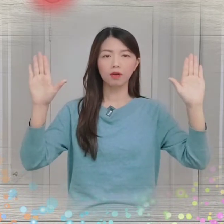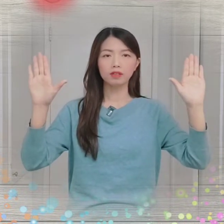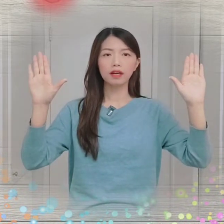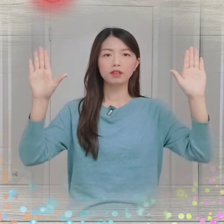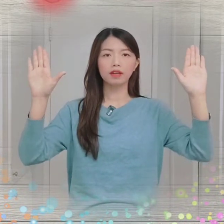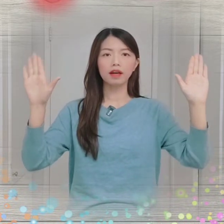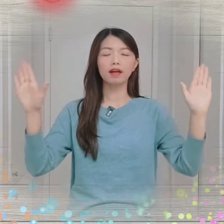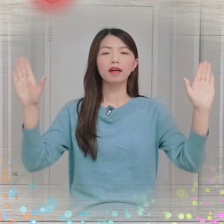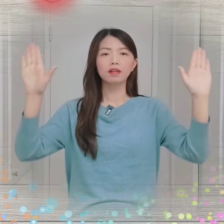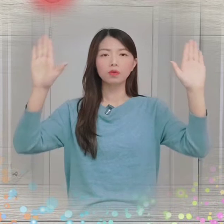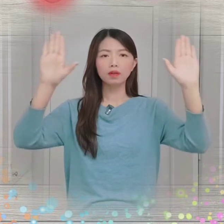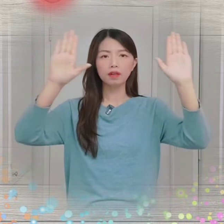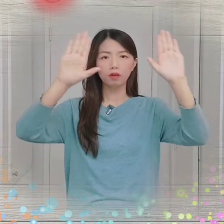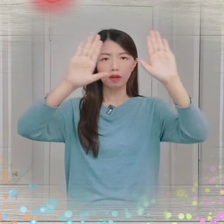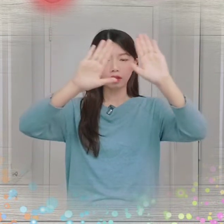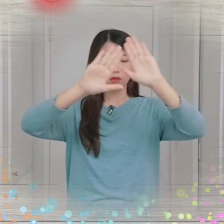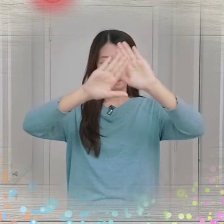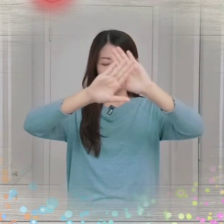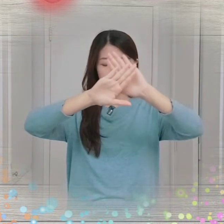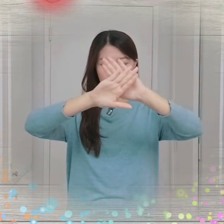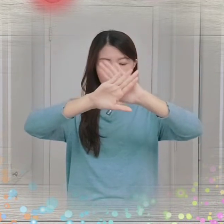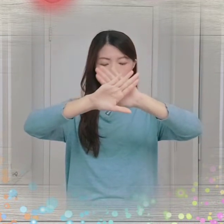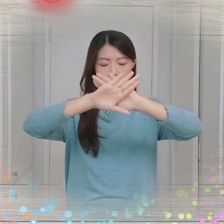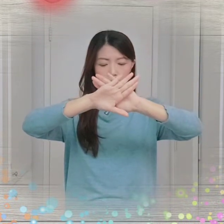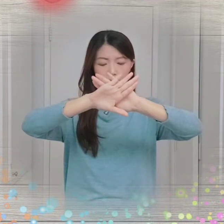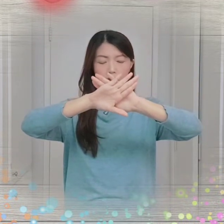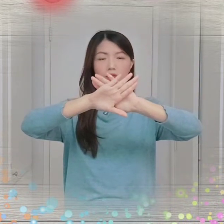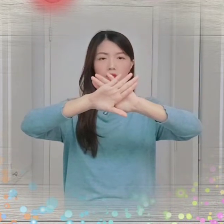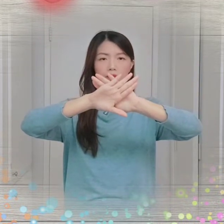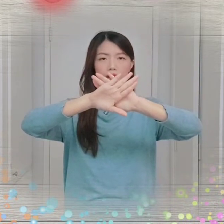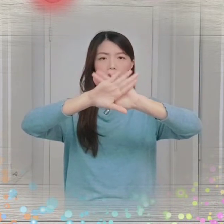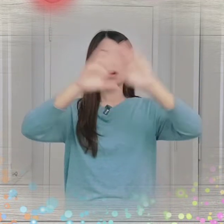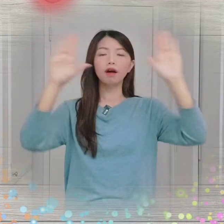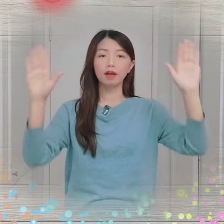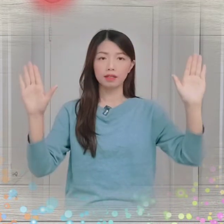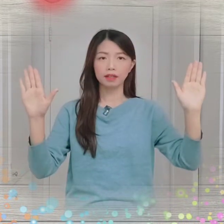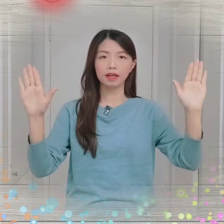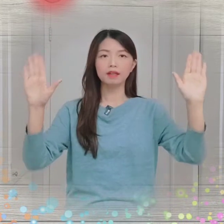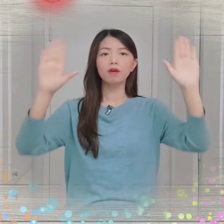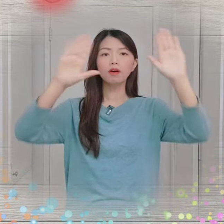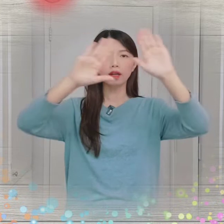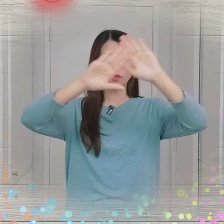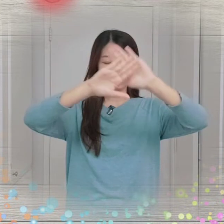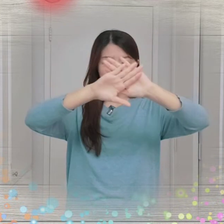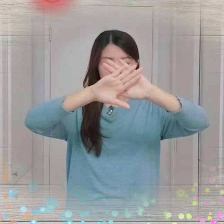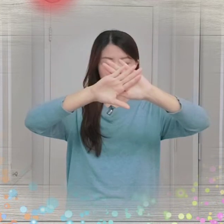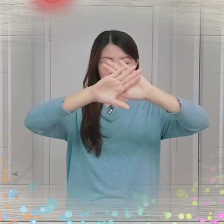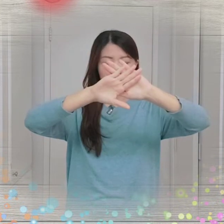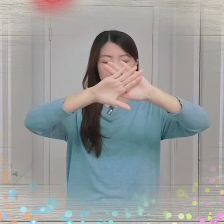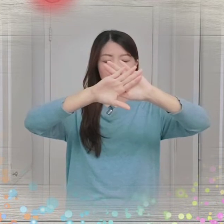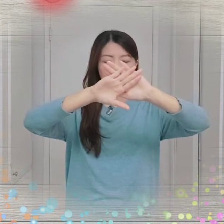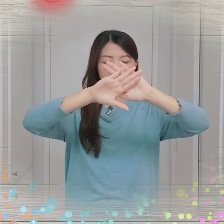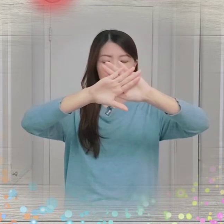상태에서 시작하셨다가 손을 이렇게 눈앞으로 가려주시면 돼요. 이 상태에서 가려주시면